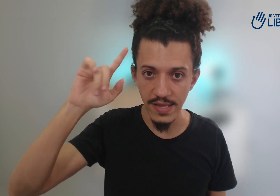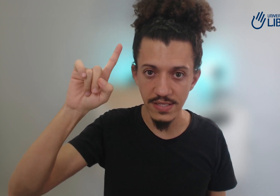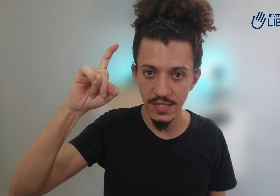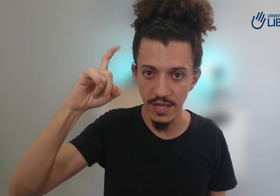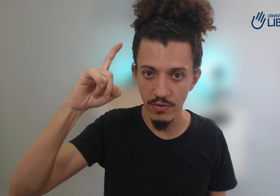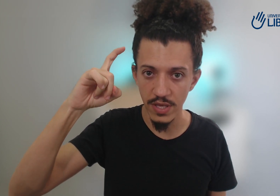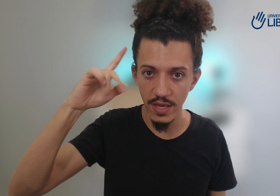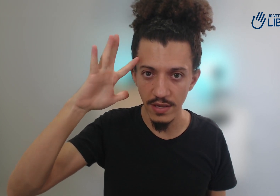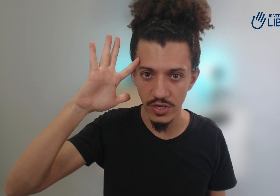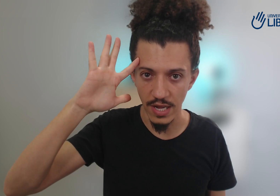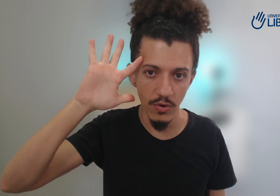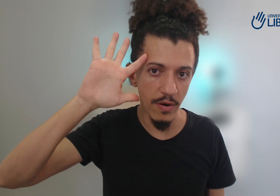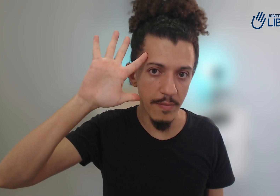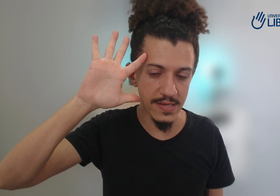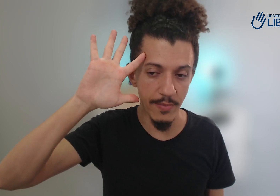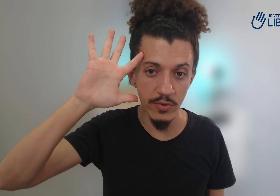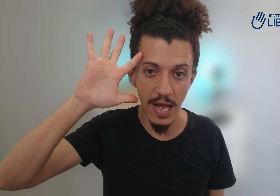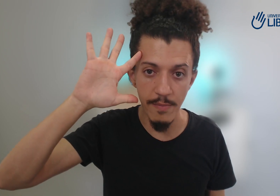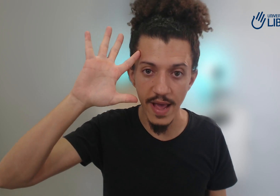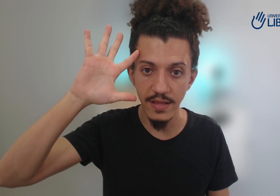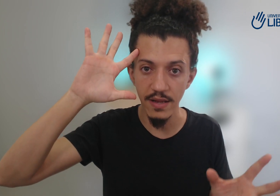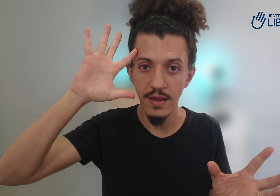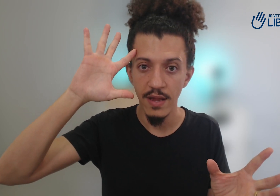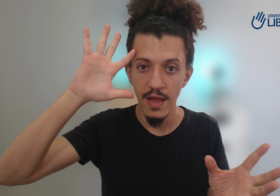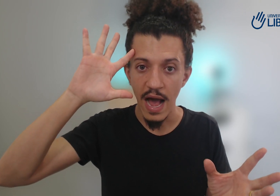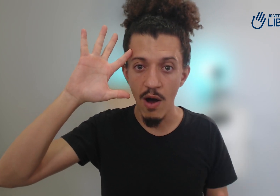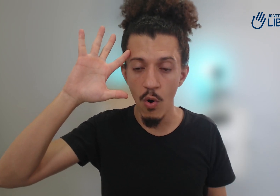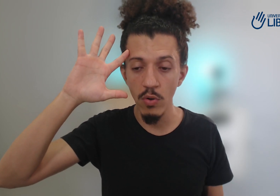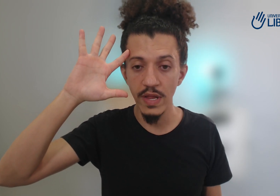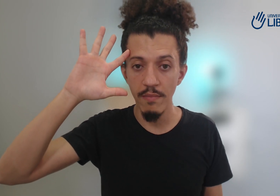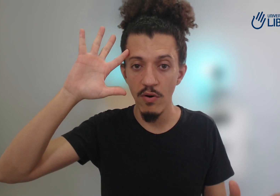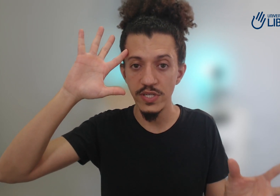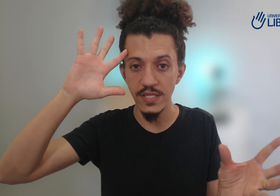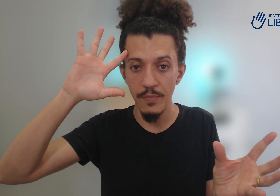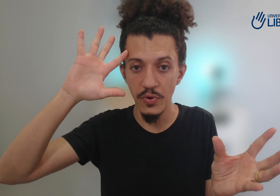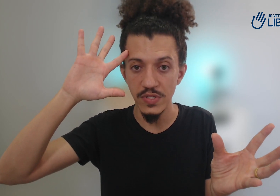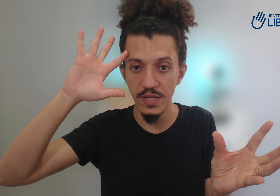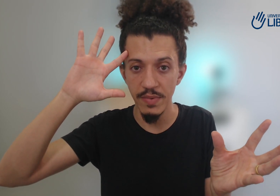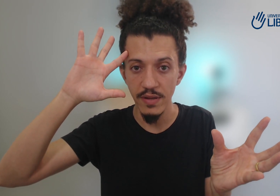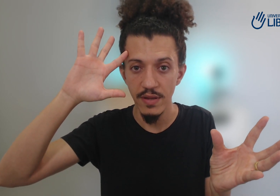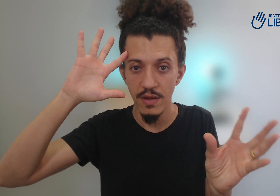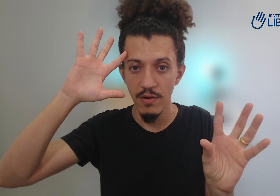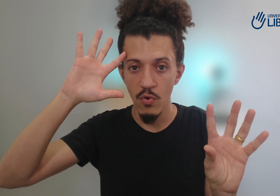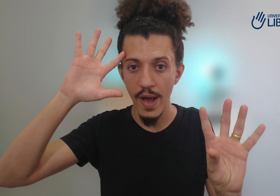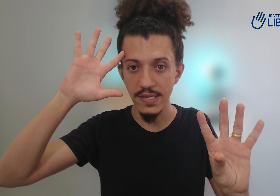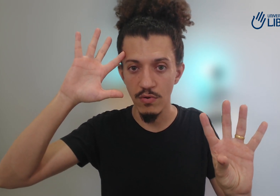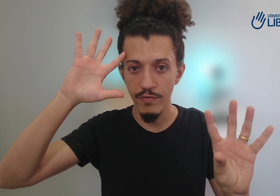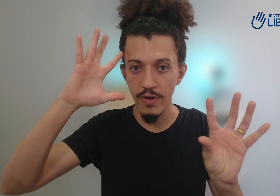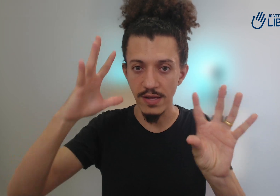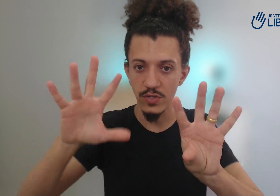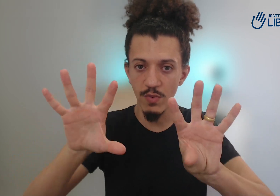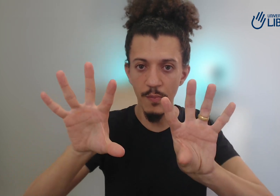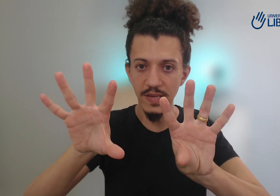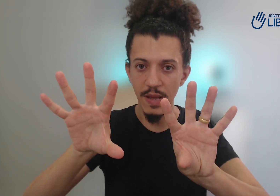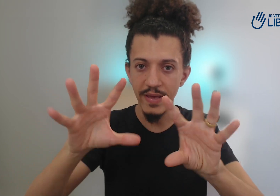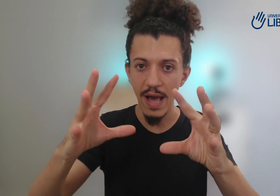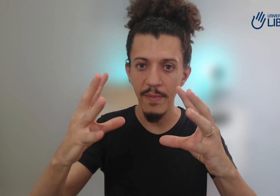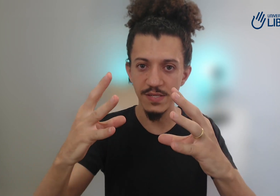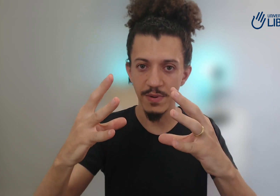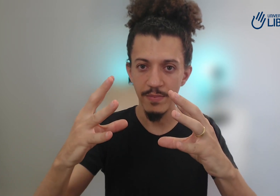esse dedo aqui, indicador, mas a mão está aberta. A outra mão já se aproxima com essa configuração de mão, percebe que é a mesma,